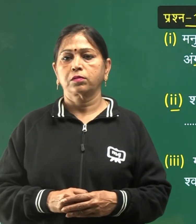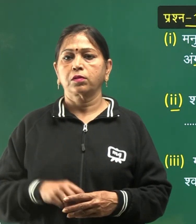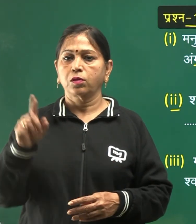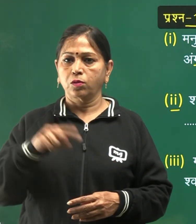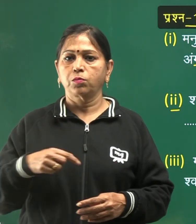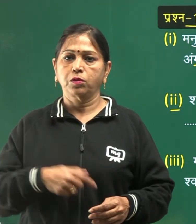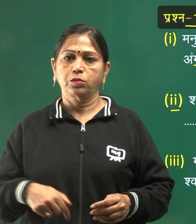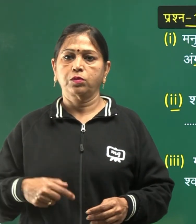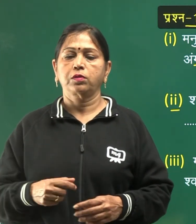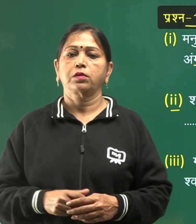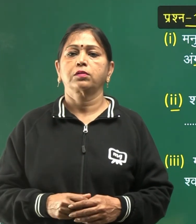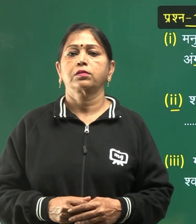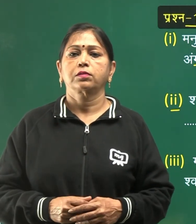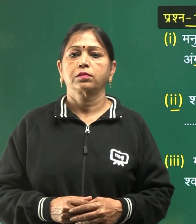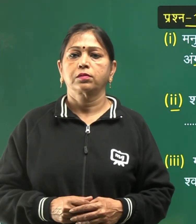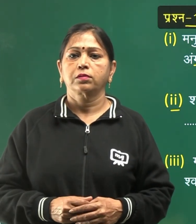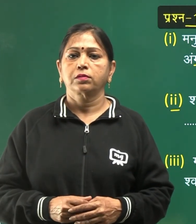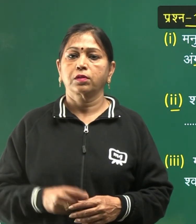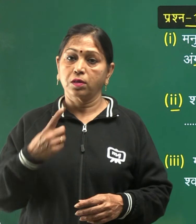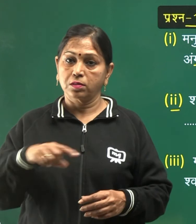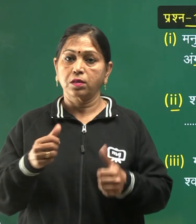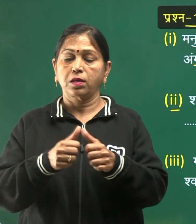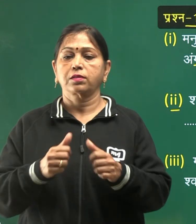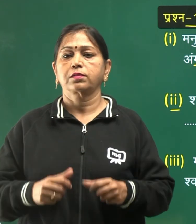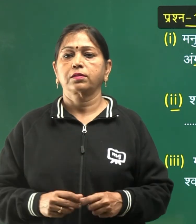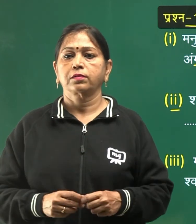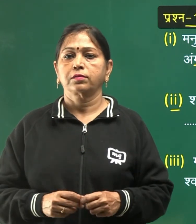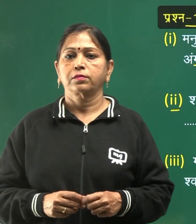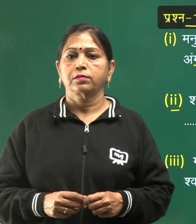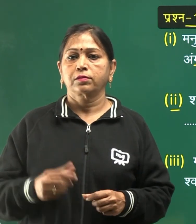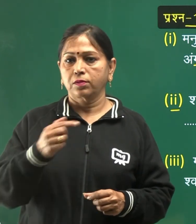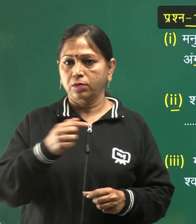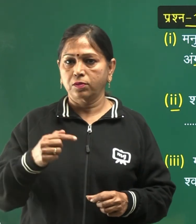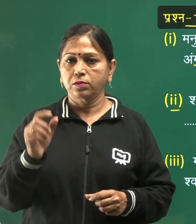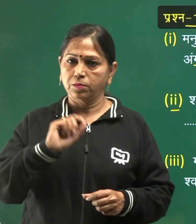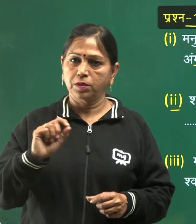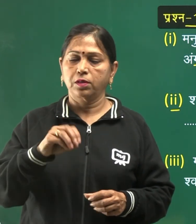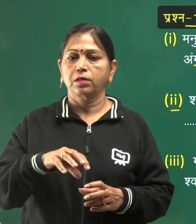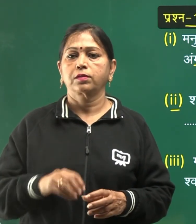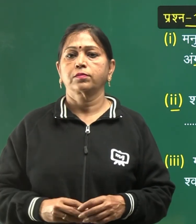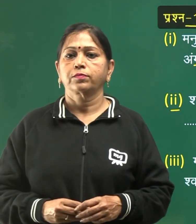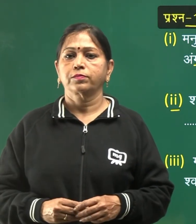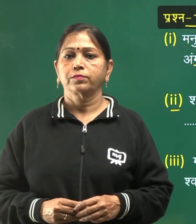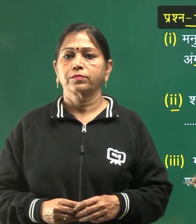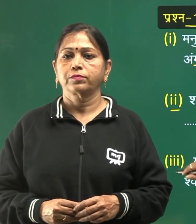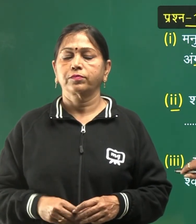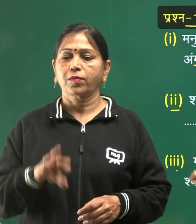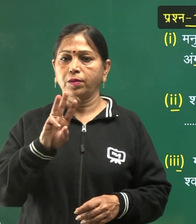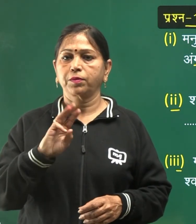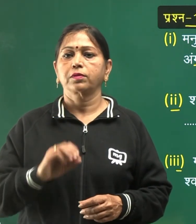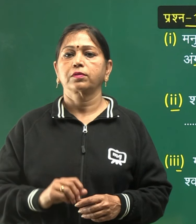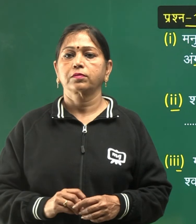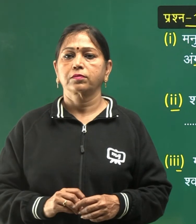छोटी आंत, सही ऑप्शन रिक्त स्थान में लिखेंगे। नंबर